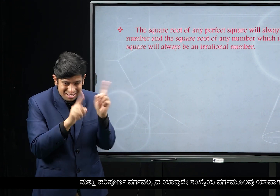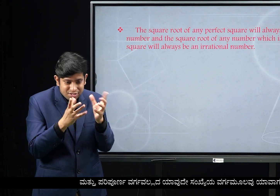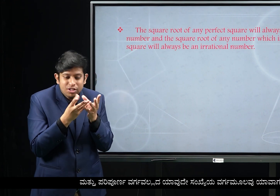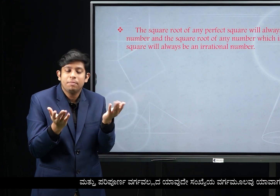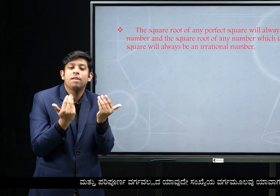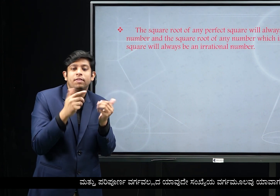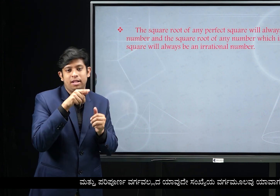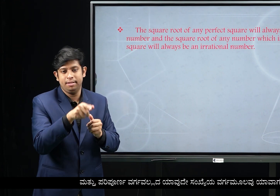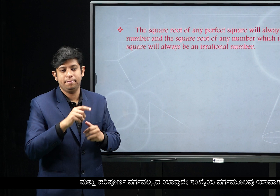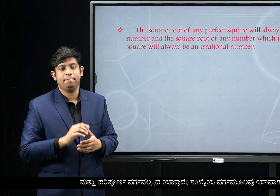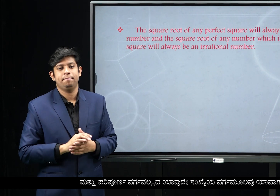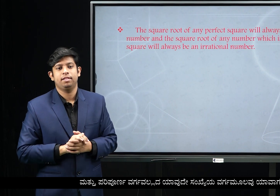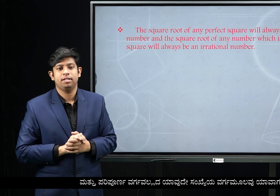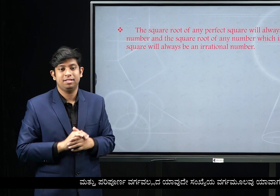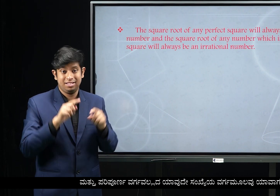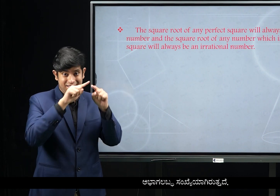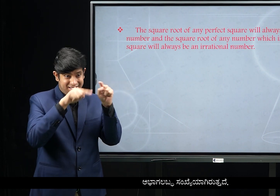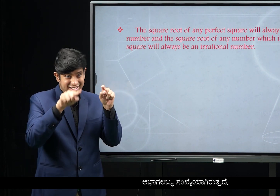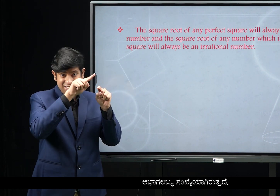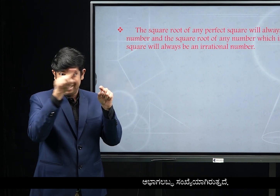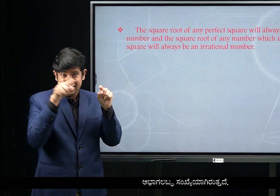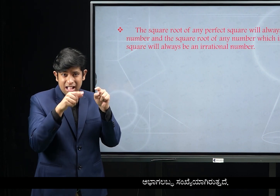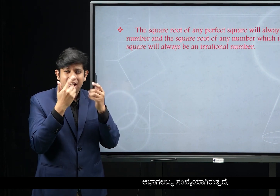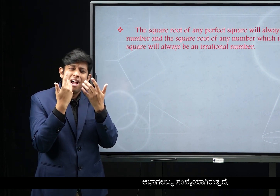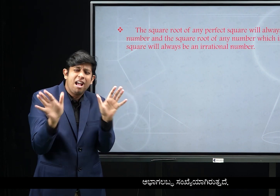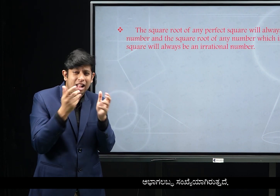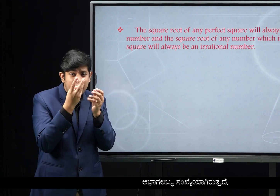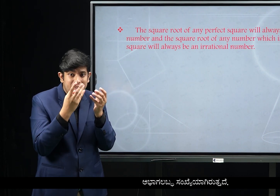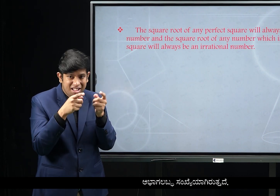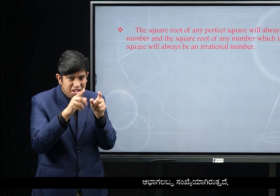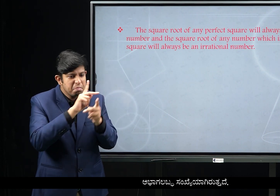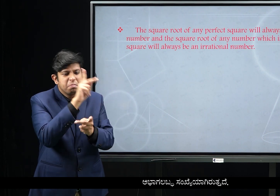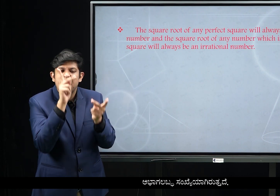ಸಂಖ್ಯೆಯ ವರ್ಗಮೂಲವು ಯಾವಾಗಲೂ ಅಭಾಗಲಬ್ಧ ಸಂಖ್ಯೆಯಾಗಿರುತ್ತದೆ.